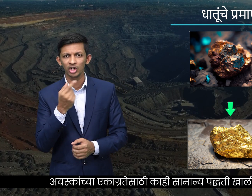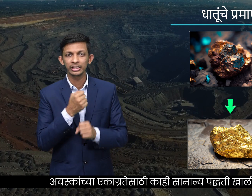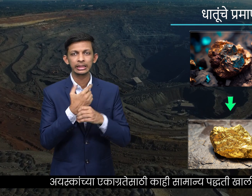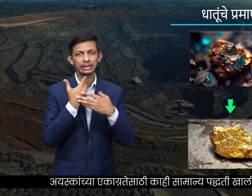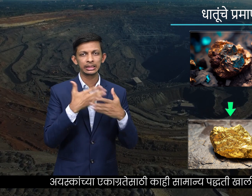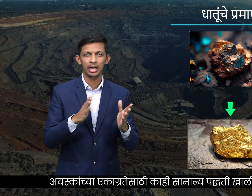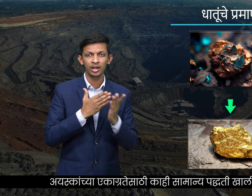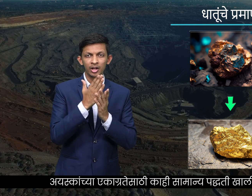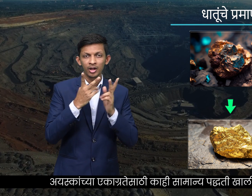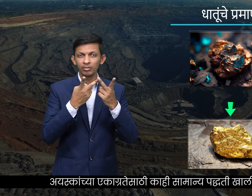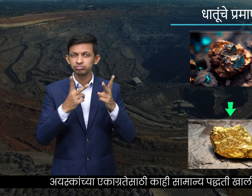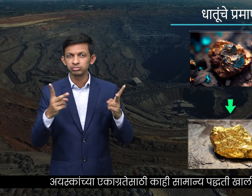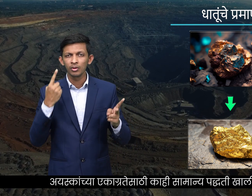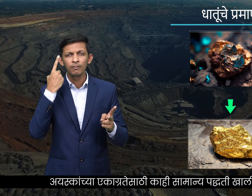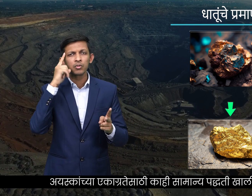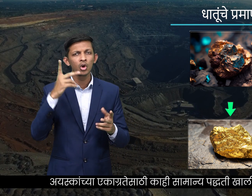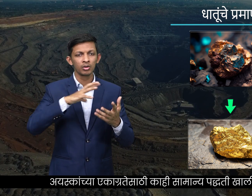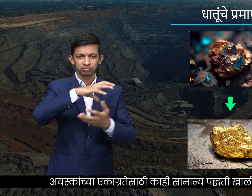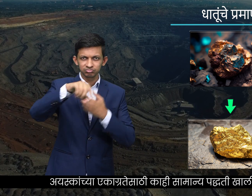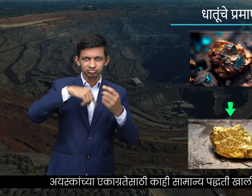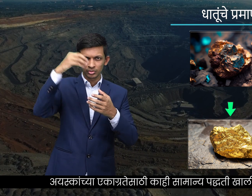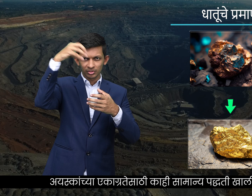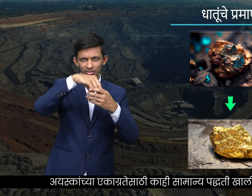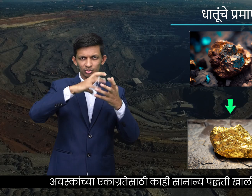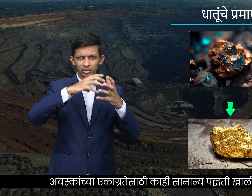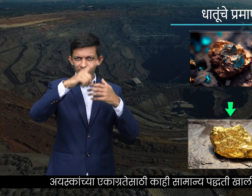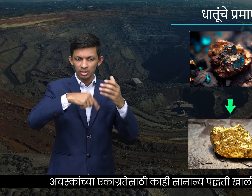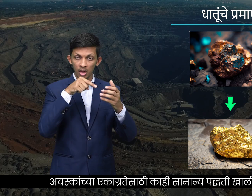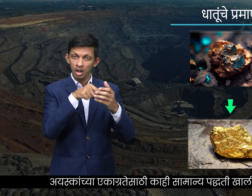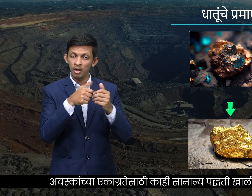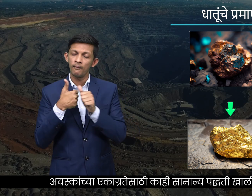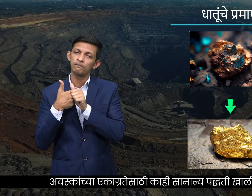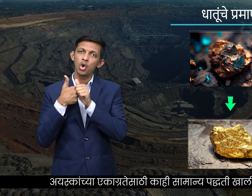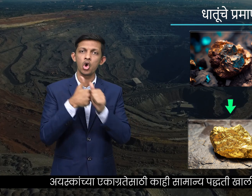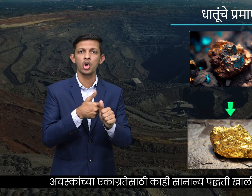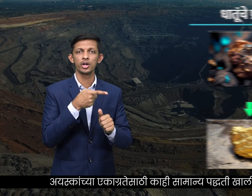अयस्कांच्या एकाग्रतेसाठी काही सामान्य पद्धती खालीलप्रमाणे आहेत.